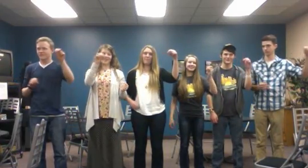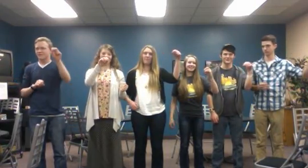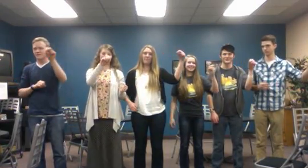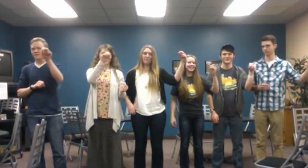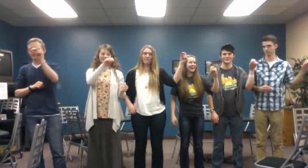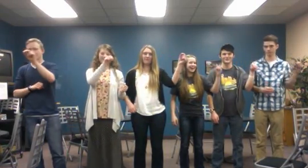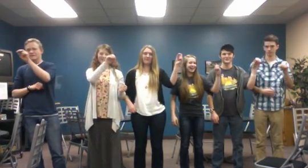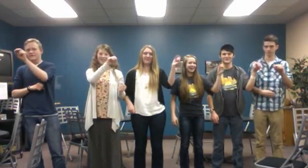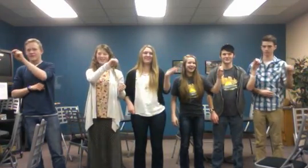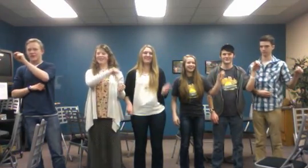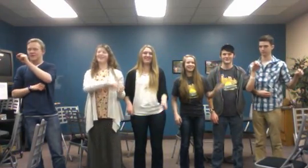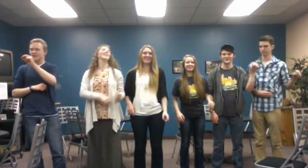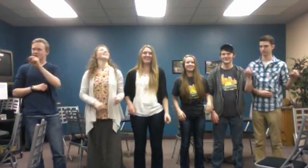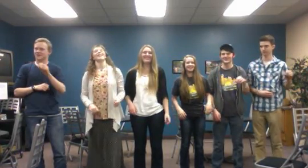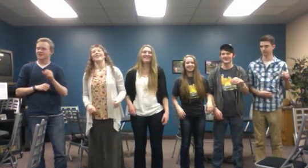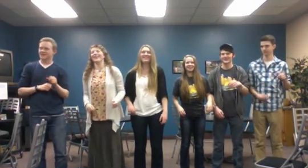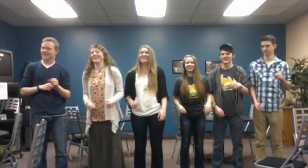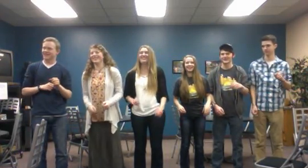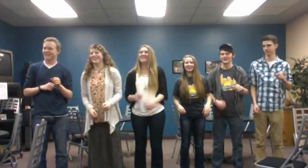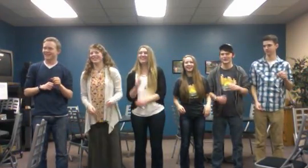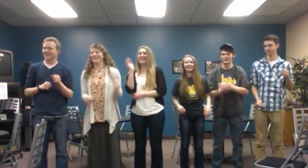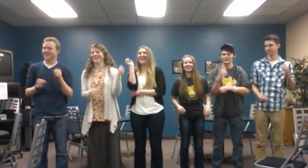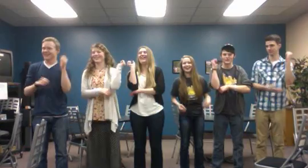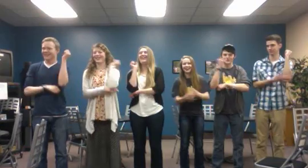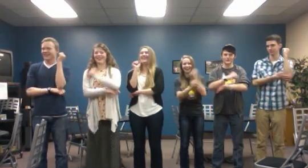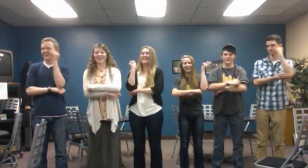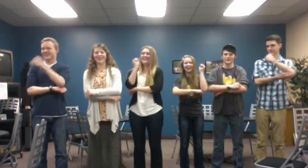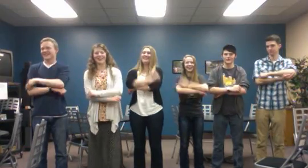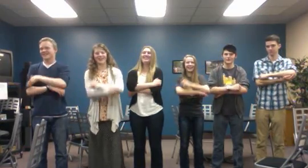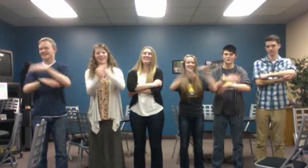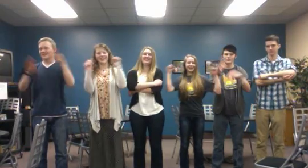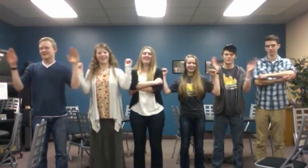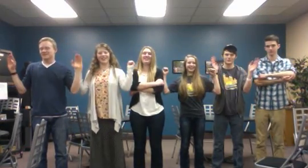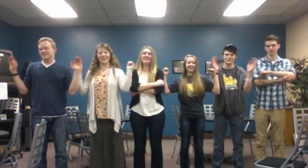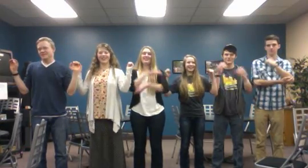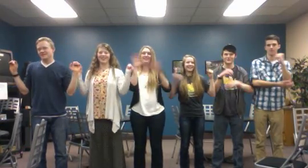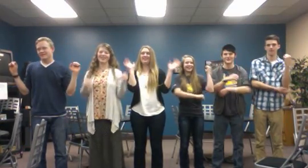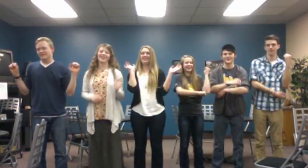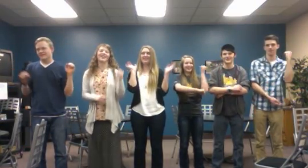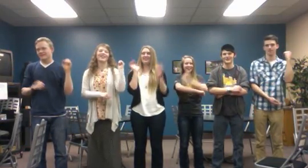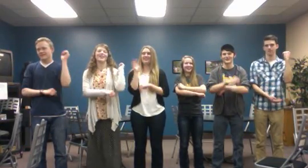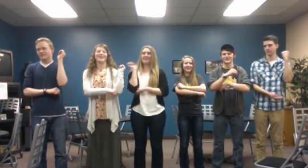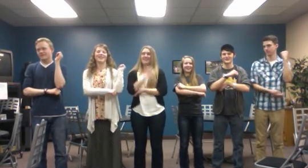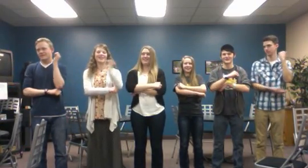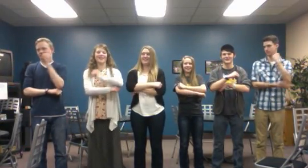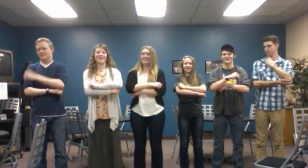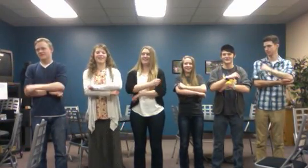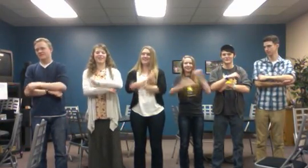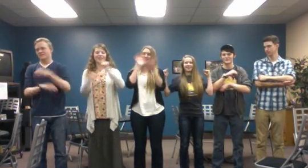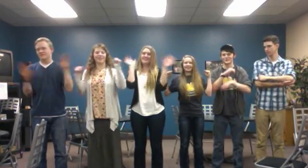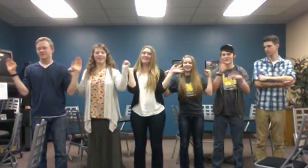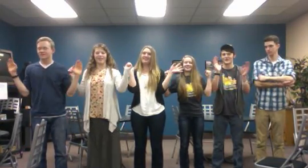Salvación, Jesús la muerte venció, Él la muerte venció.